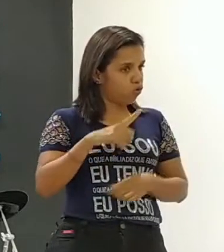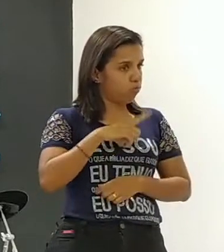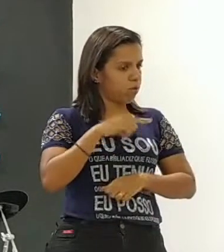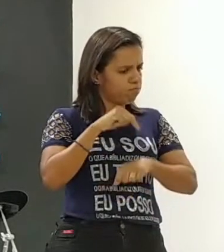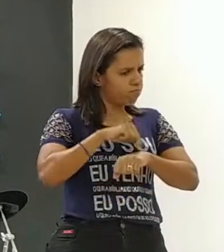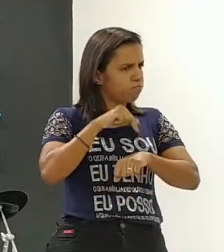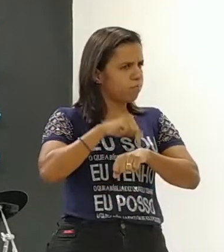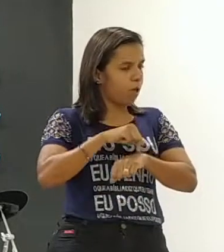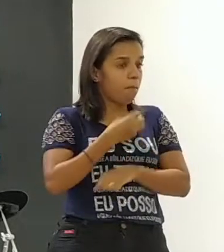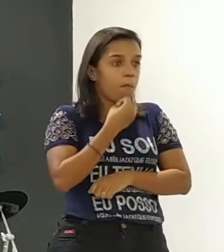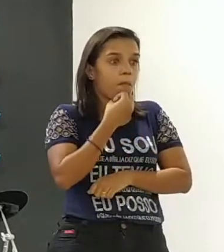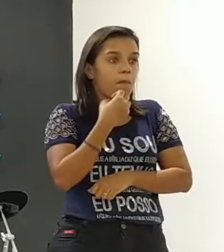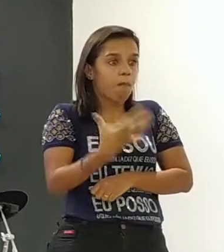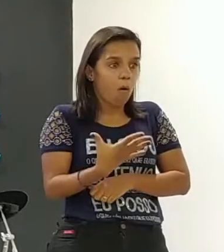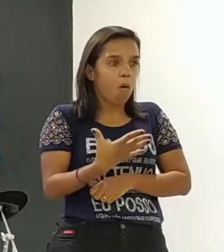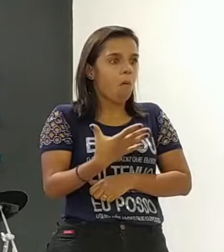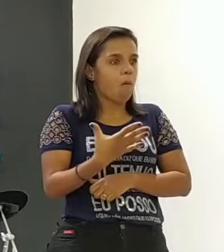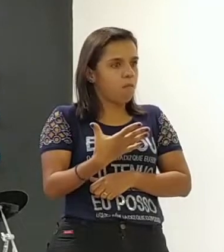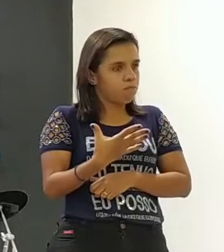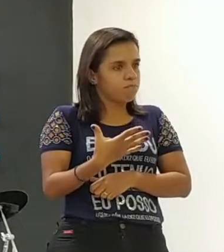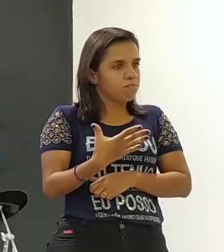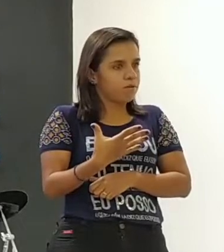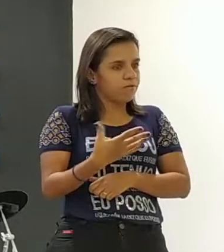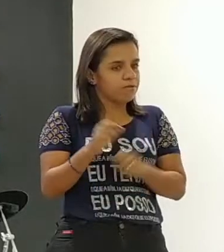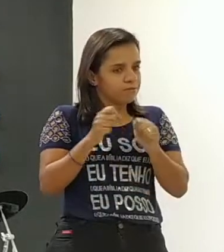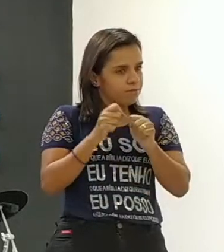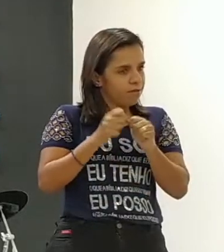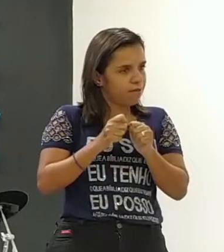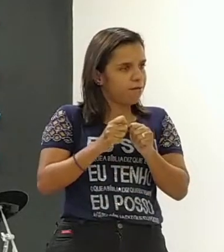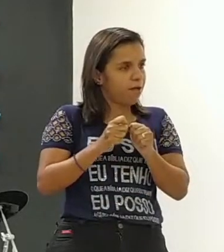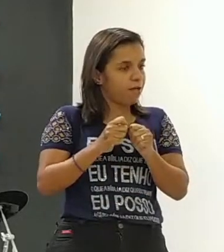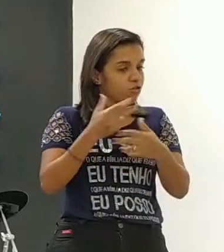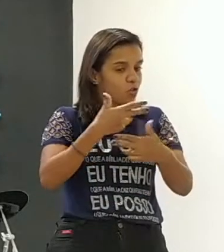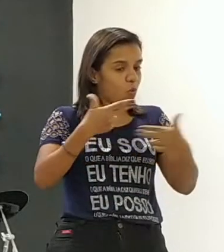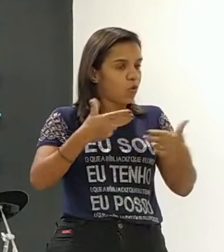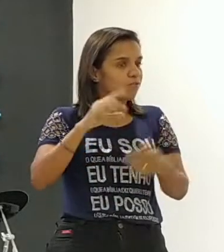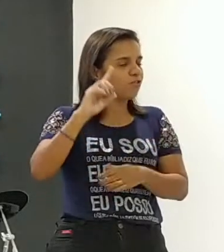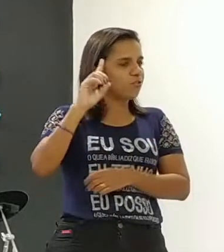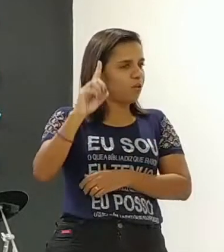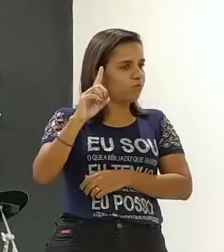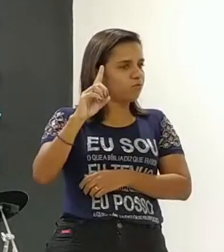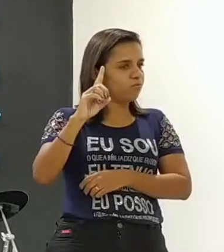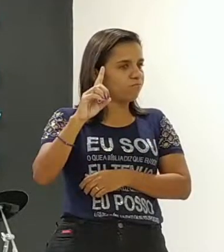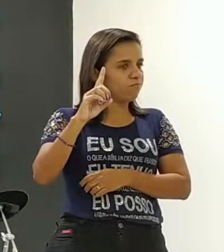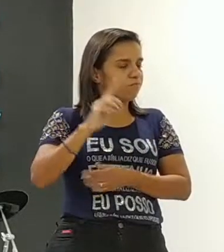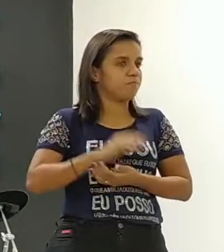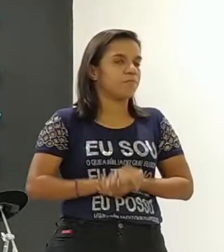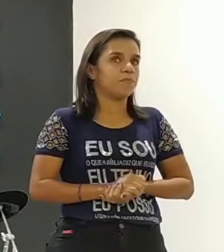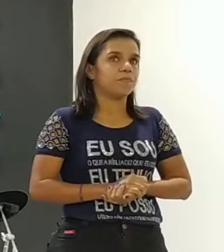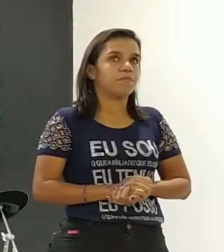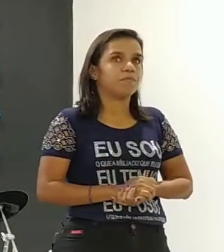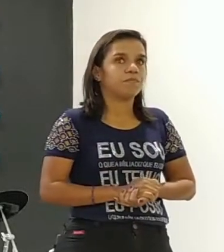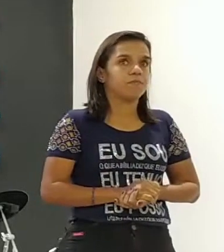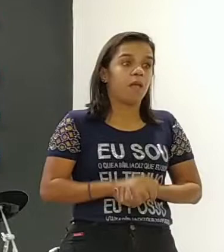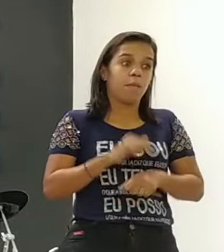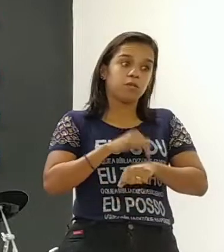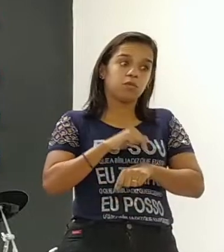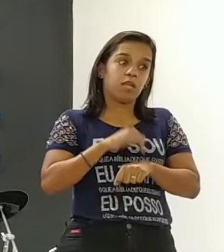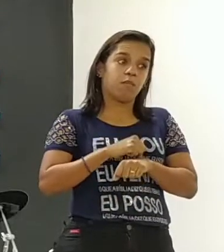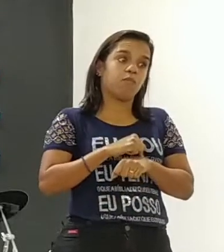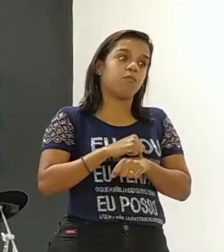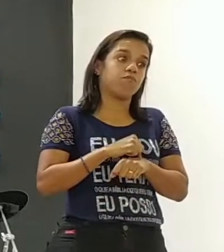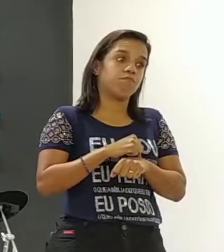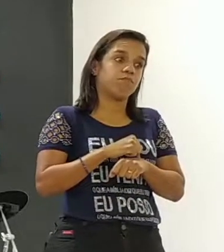tempo maior para poder me dedicar às coisas de Deus. Mas esse tempo maior, ele tem um